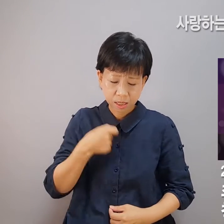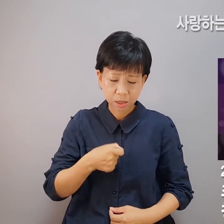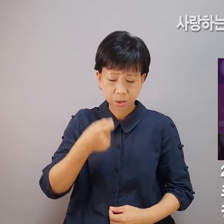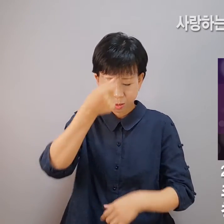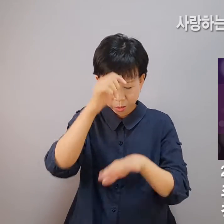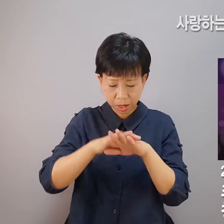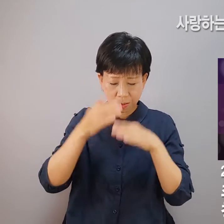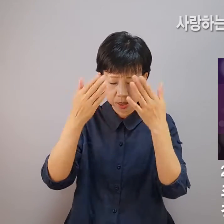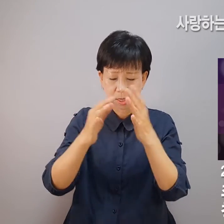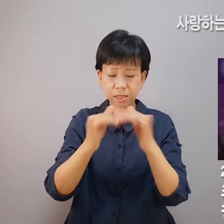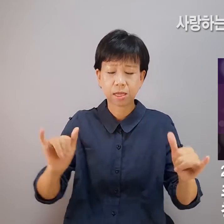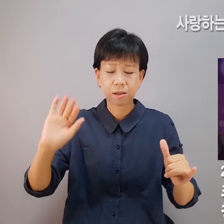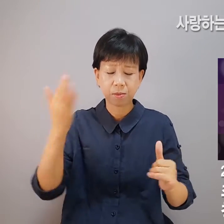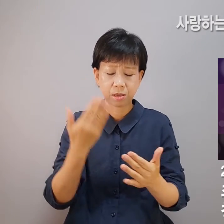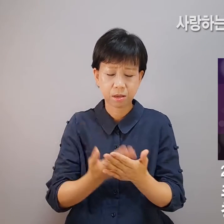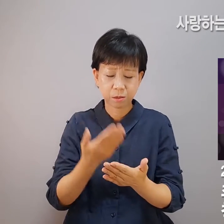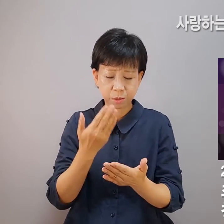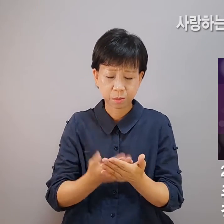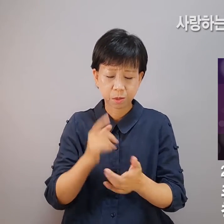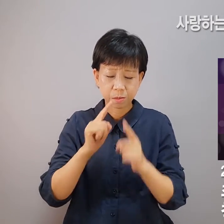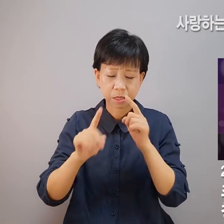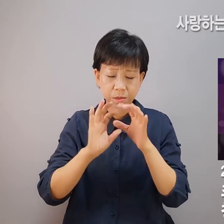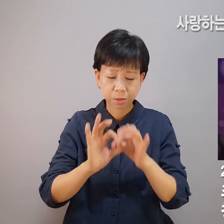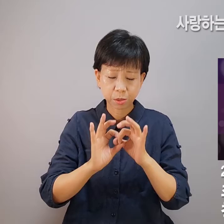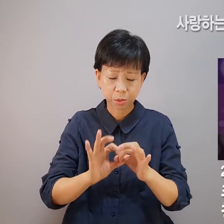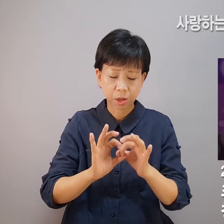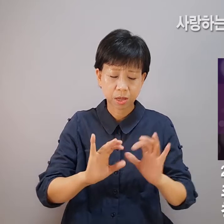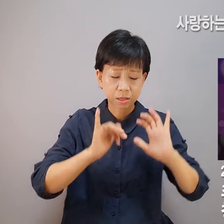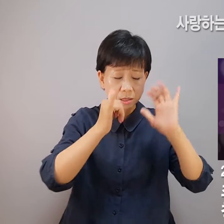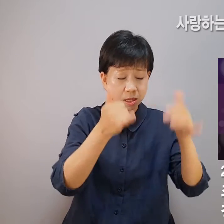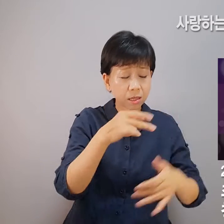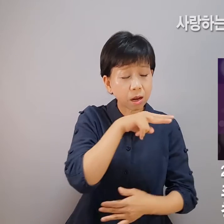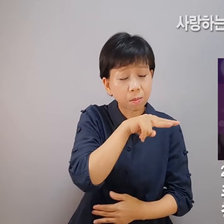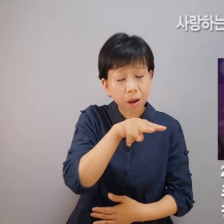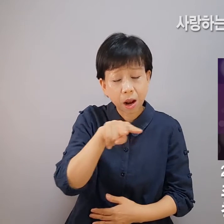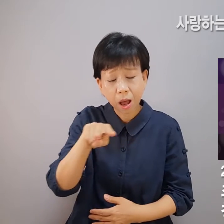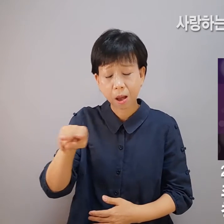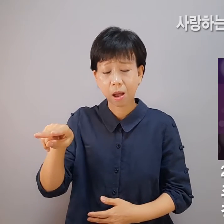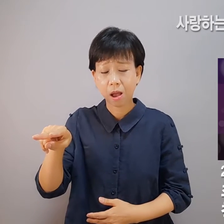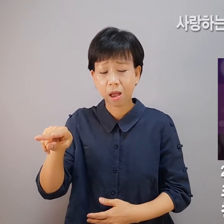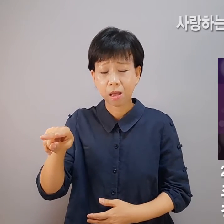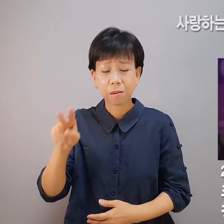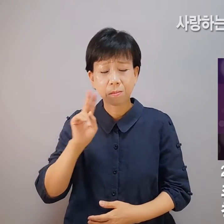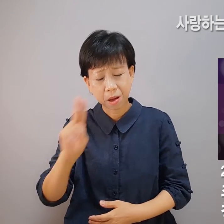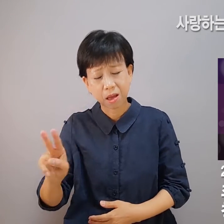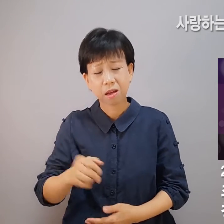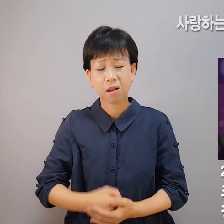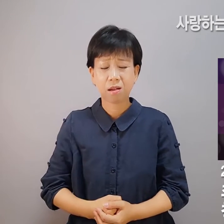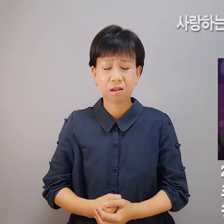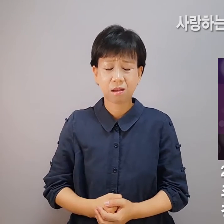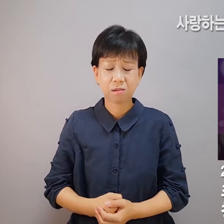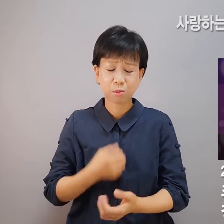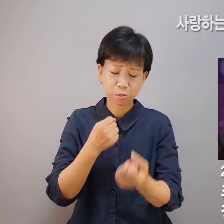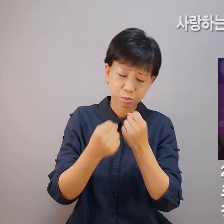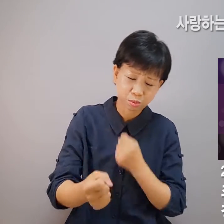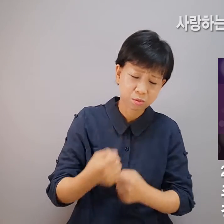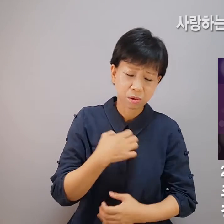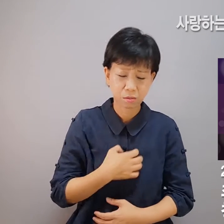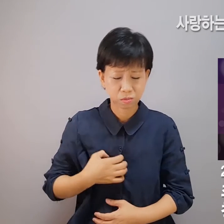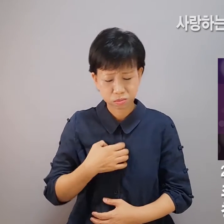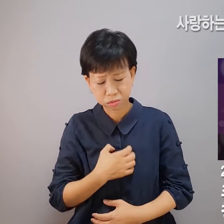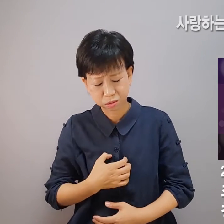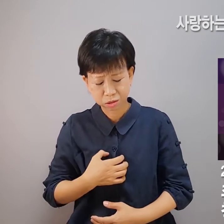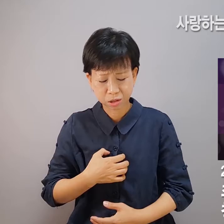하옵소서. 하나님 아버지 말씀을 통하여 세상을 바라본다 하면서도 그러지 못하며 근심하고 염려하며